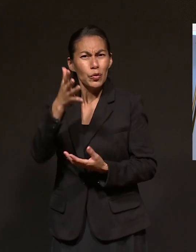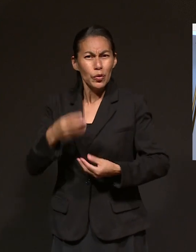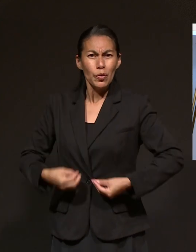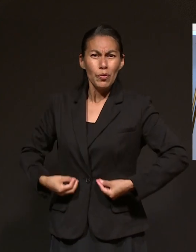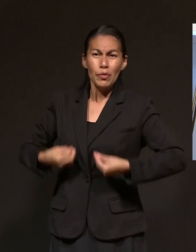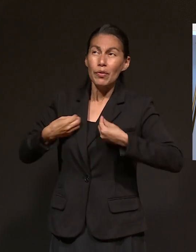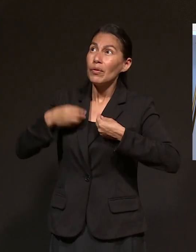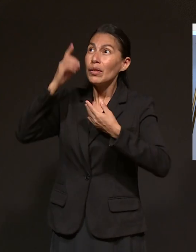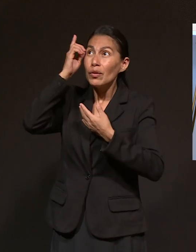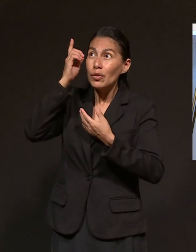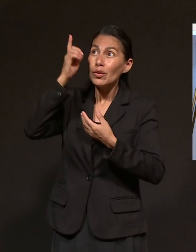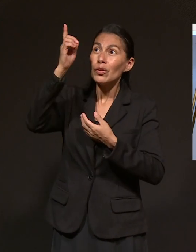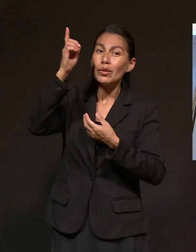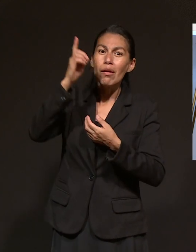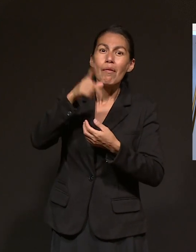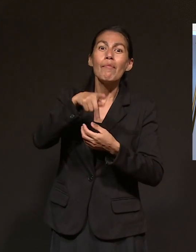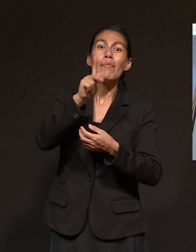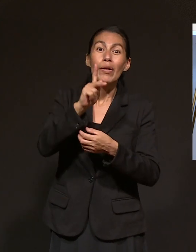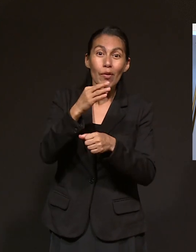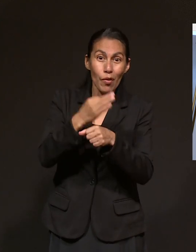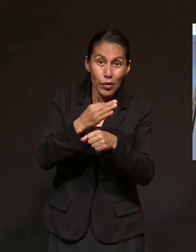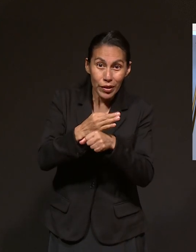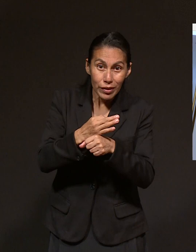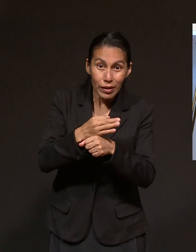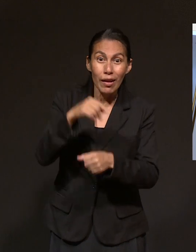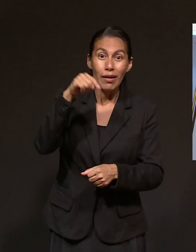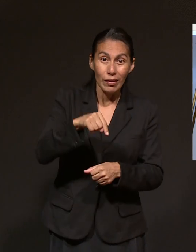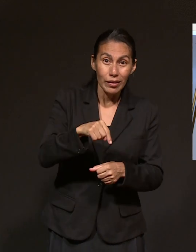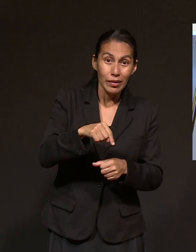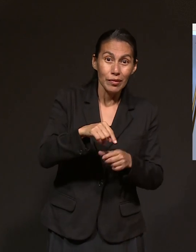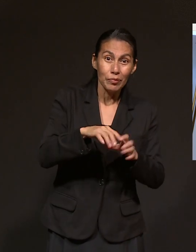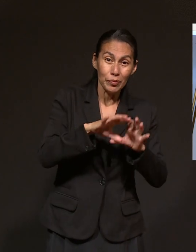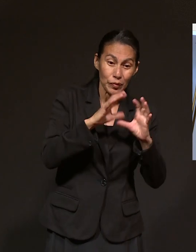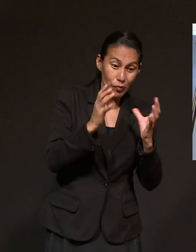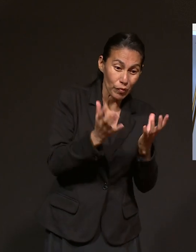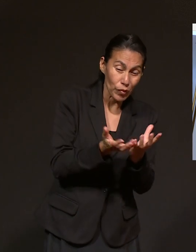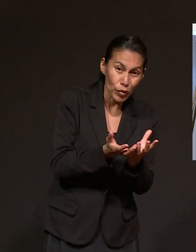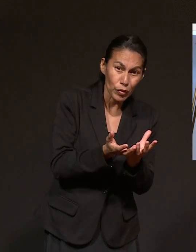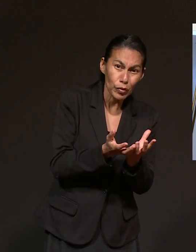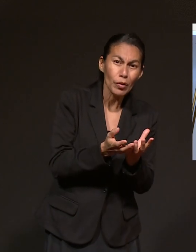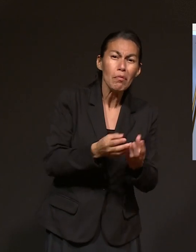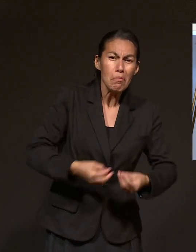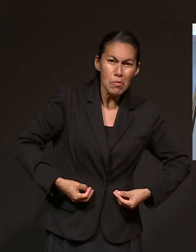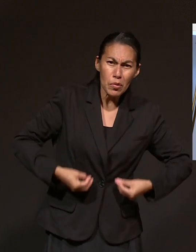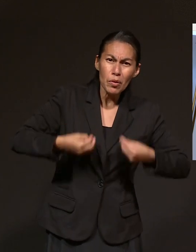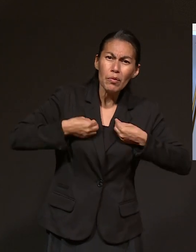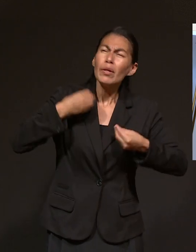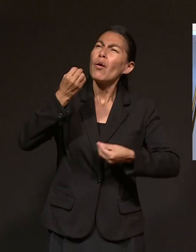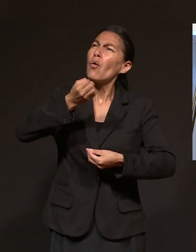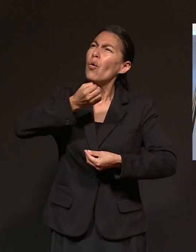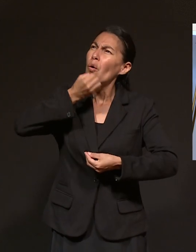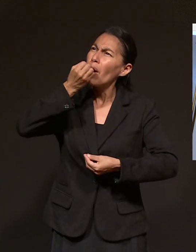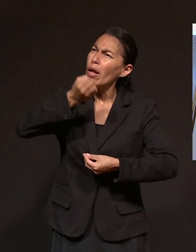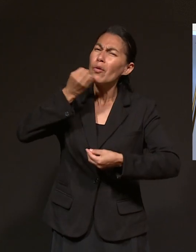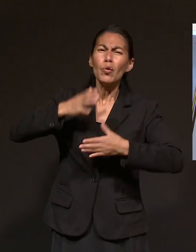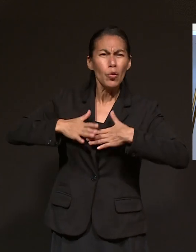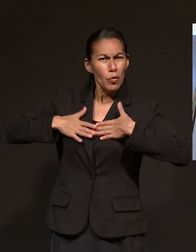a través de la oración, ferviente, confiada